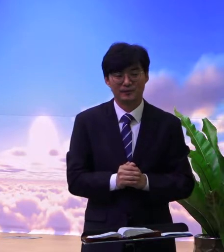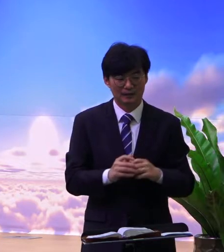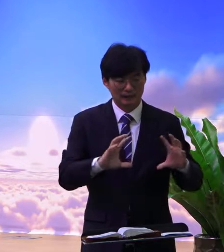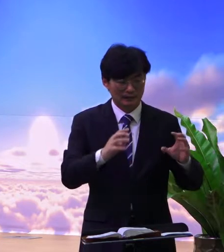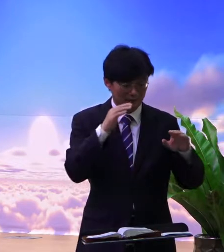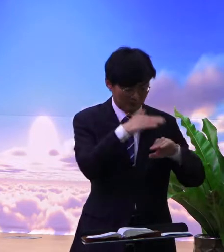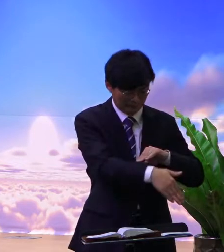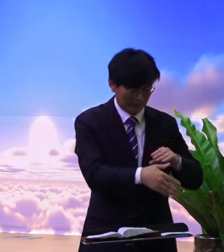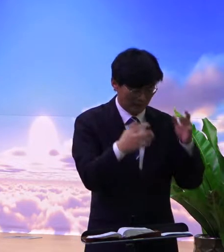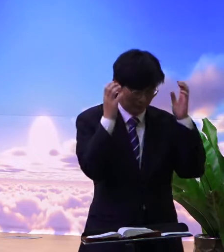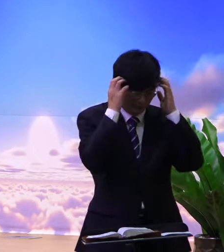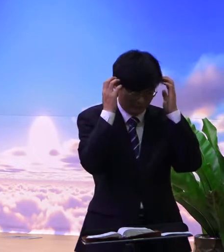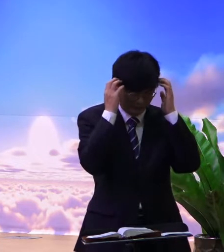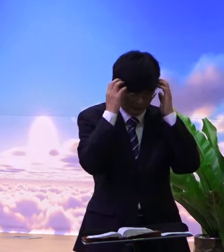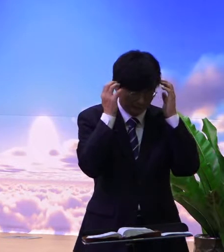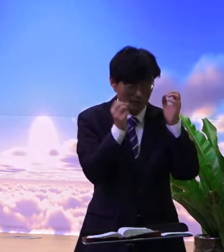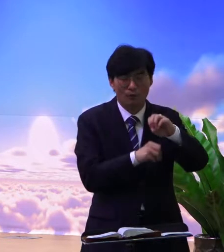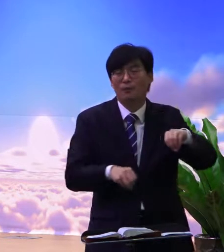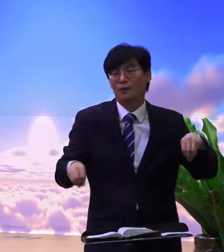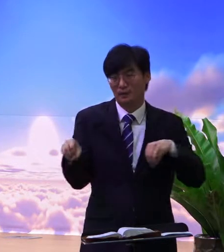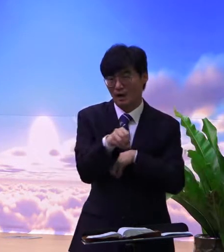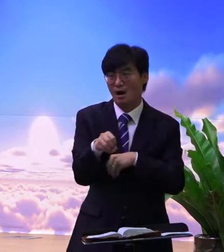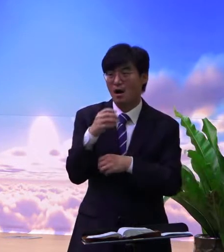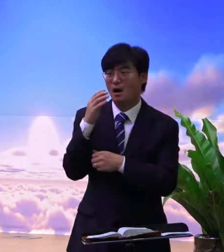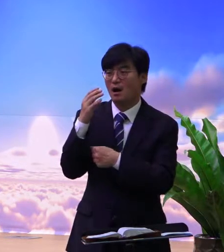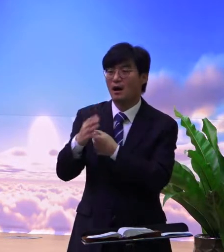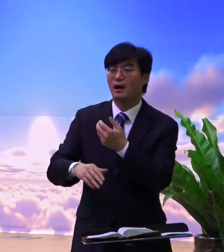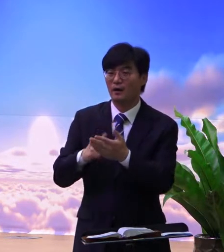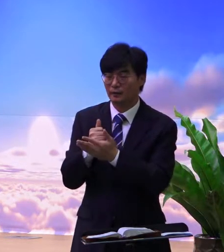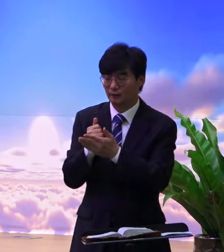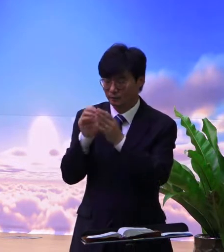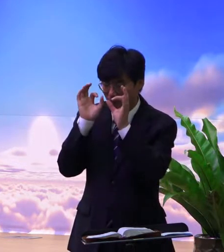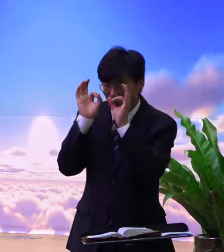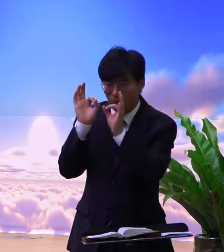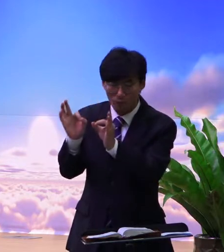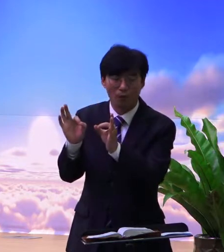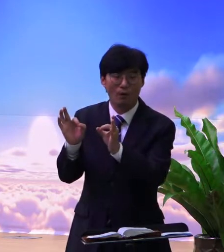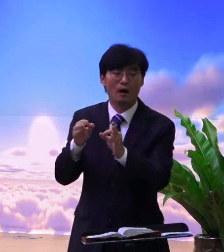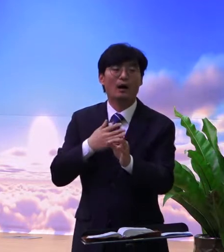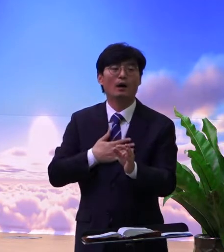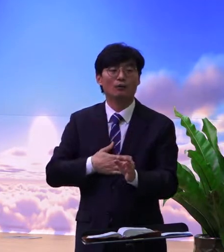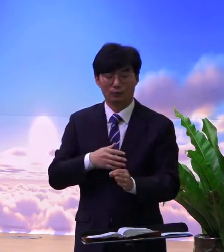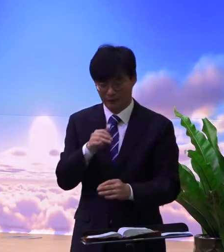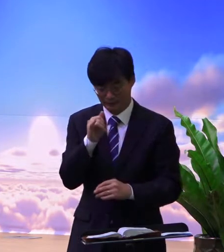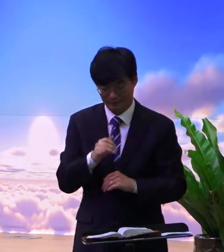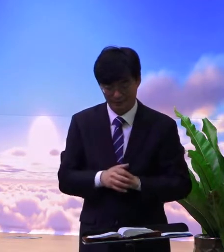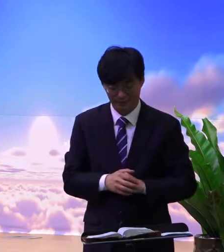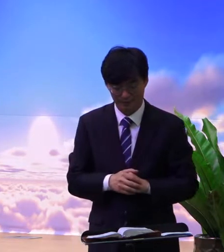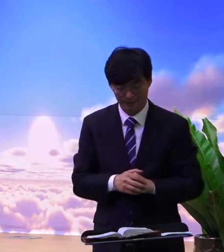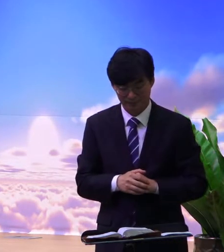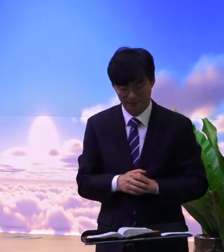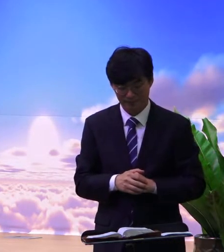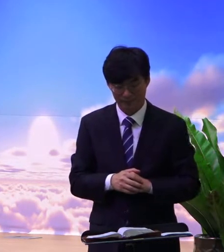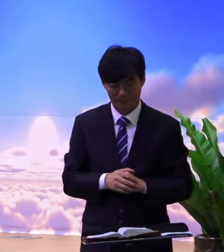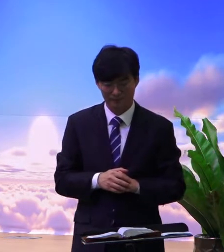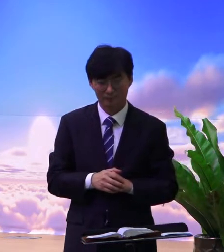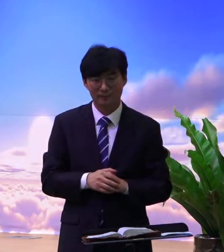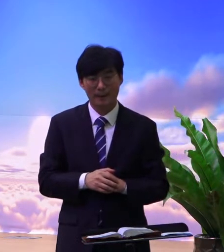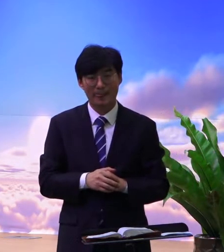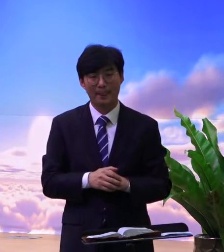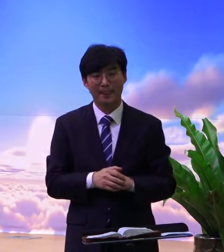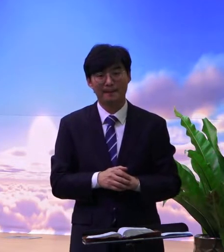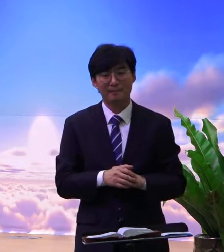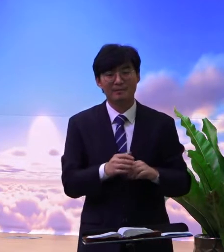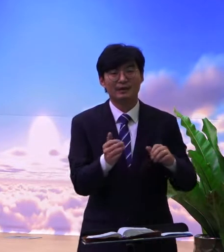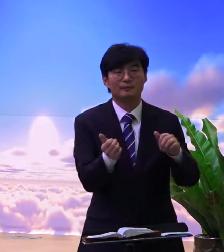여러분들이 더 잘 아시는 것은 아마 손양원 목사님이 장례식 때 그곳에 오신 분들에게 말하였던 10가지